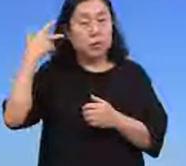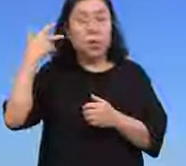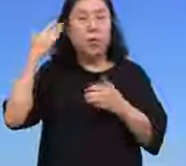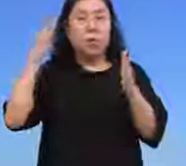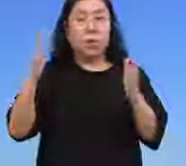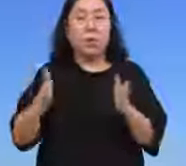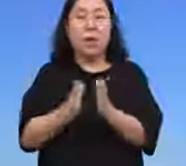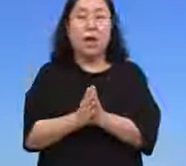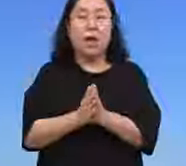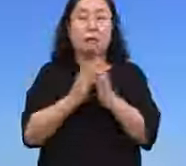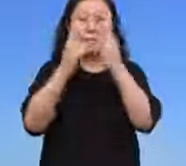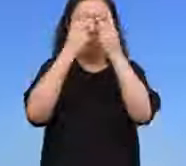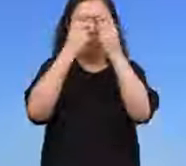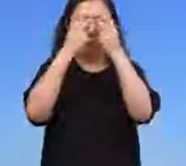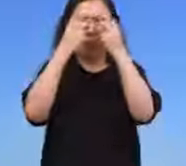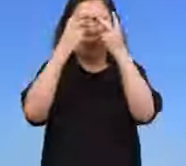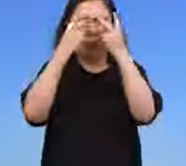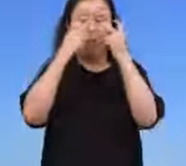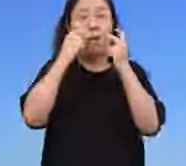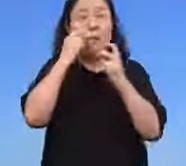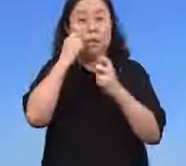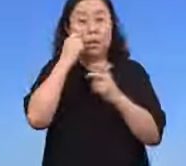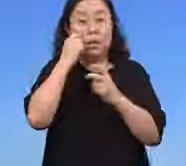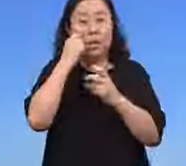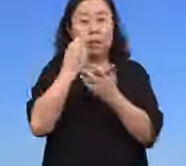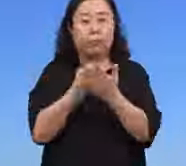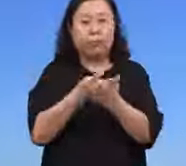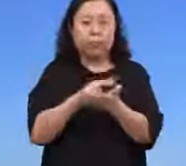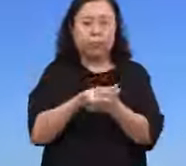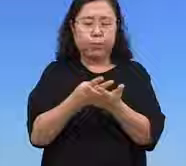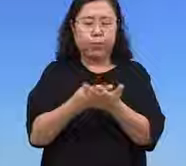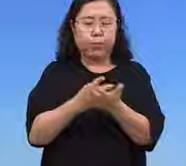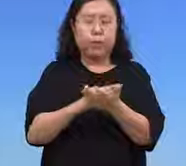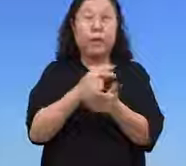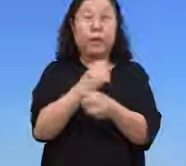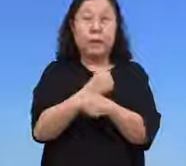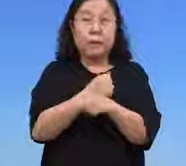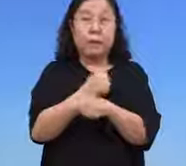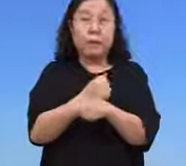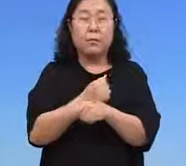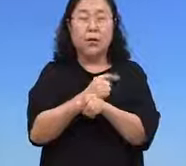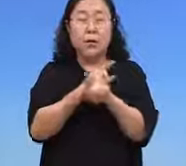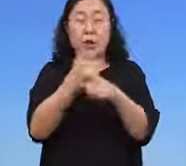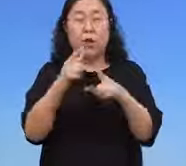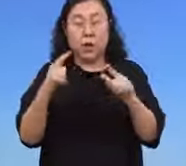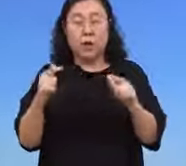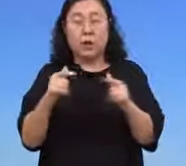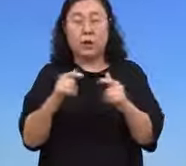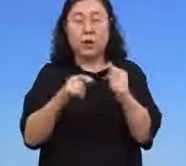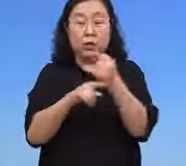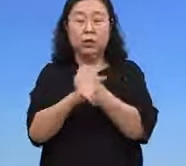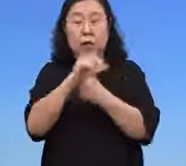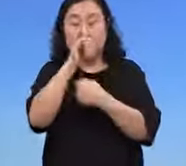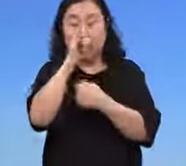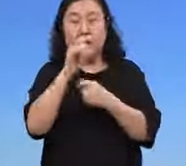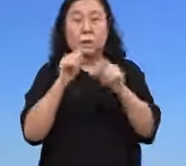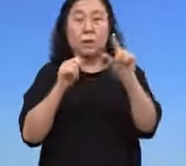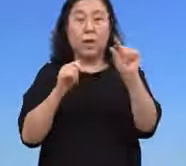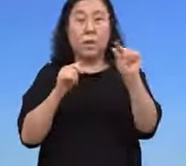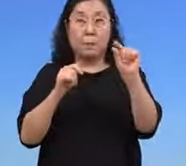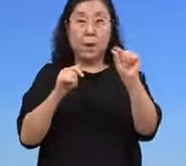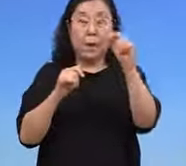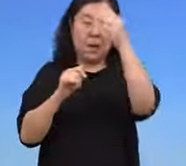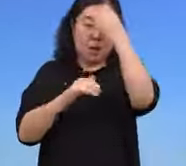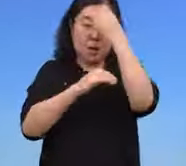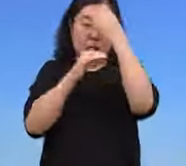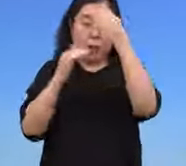동안에 며칠이나 잠을 잘 못 자고 뒤척뒤척하는 그런 시간을 보냈는데요. 여러 이제 일만수도 파송 운동에